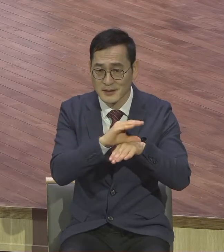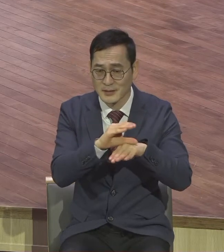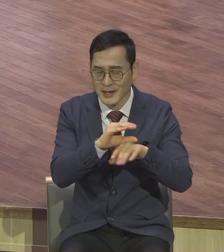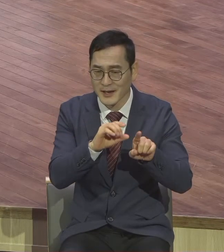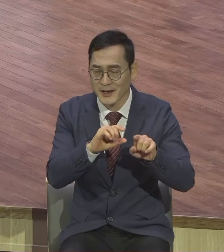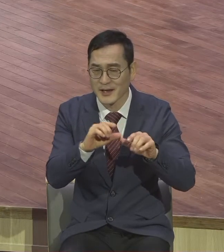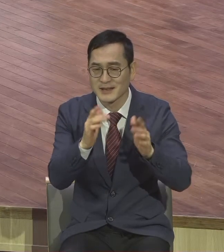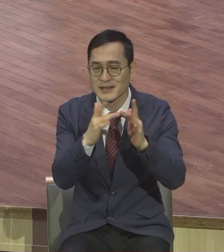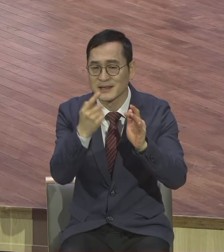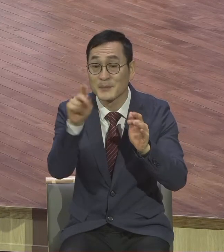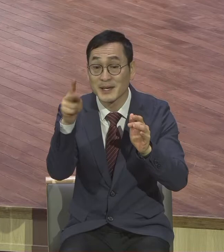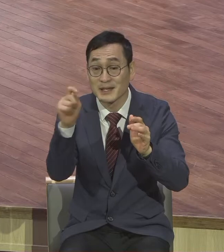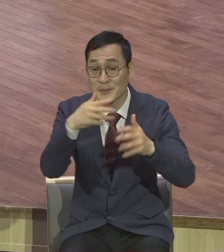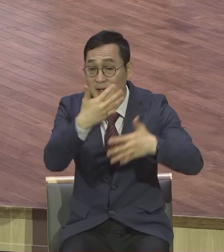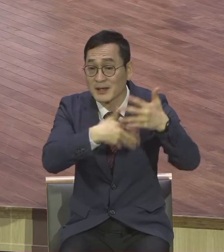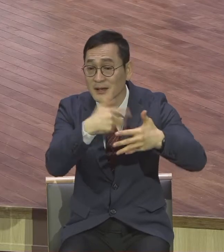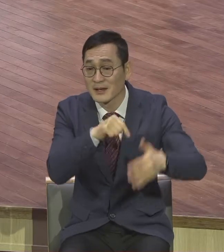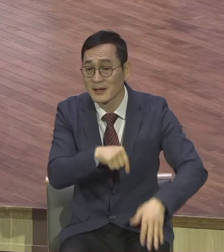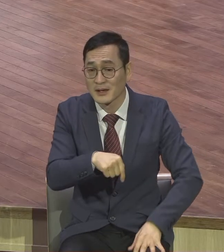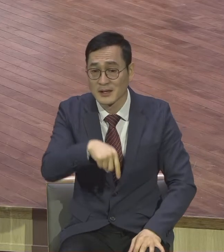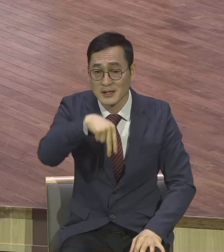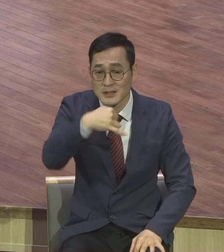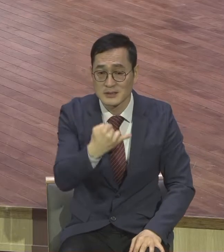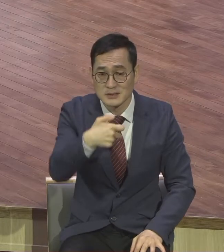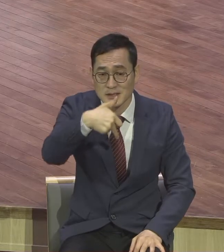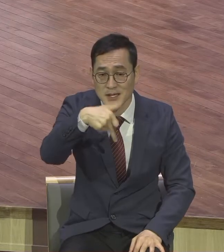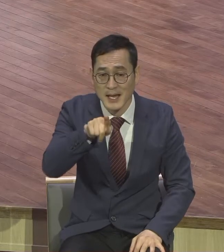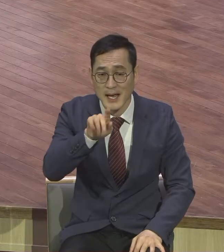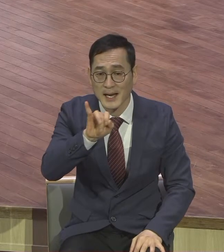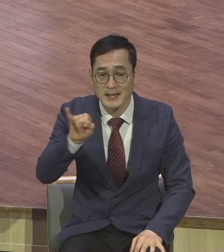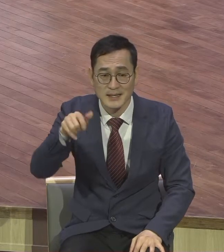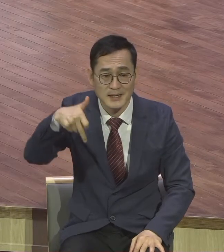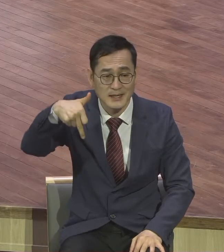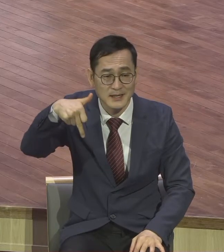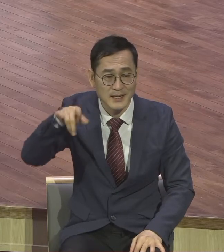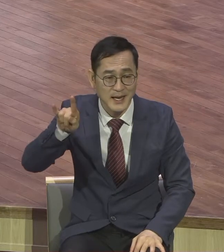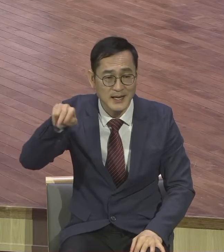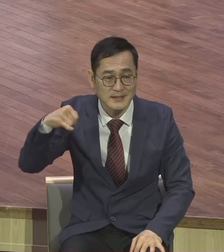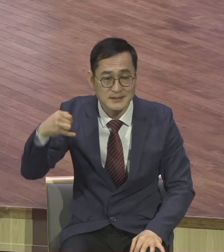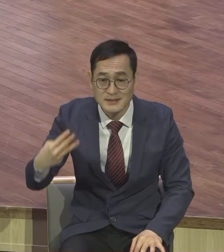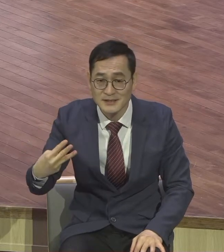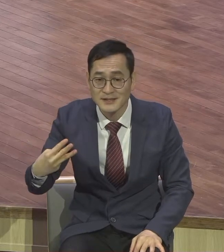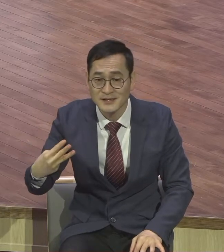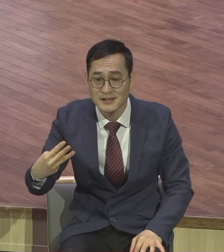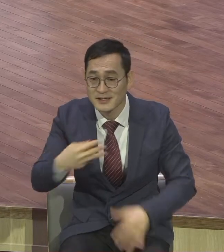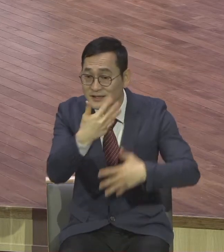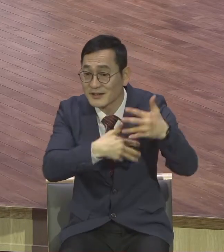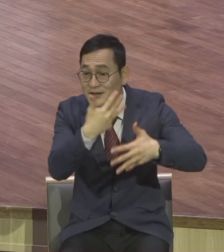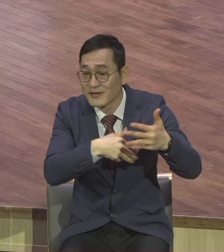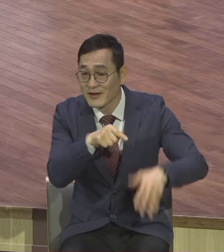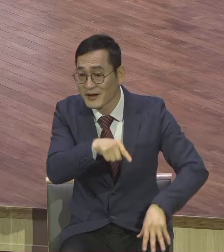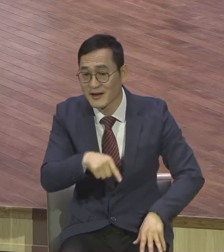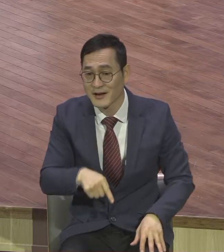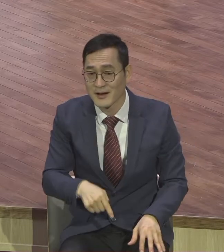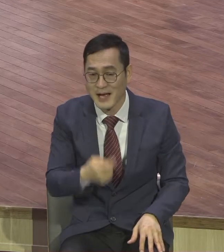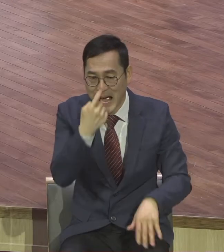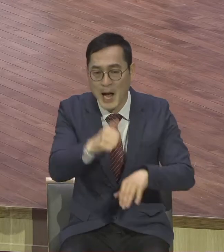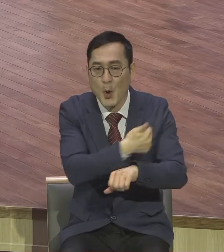캐슬이라든가 전에 끝나고 펜트하우스 같은 거 전부 치맛바람 아이들 학원 문제 중심으로 막